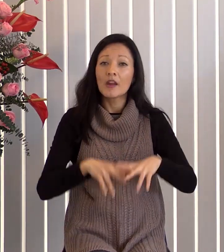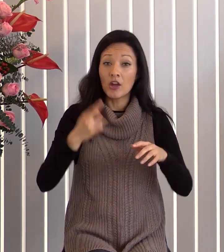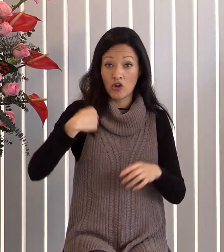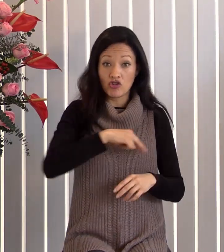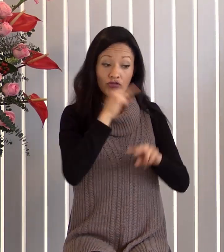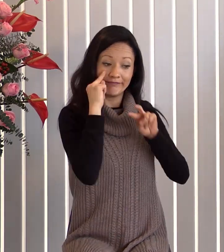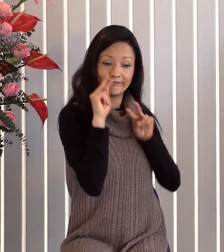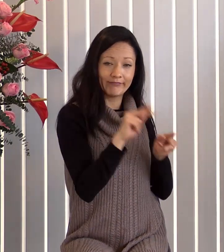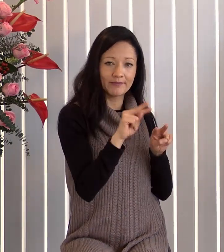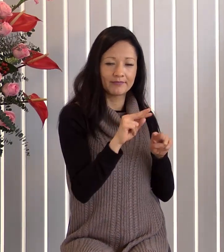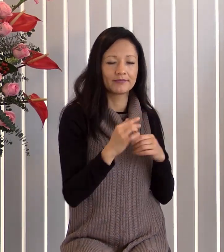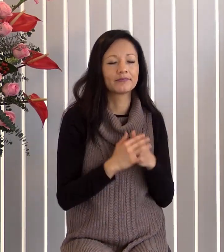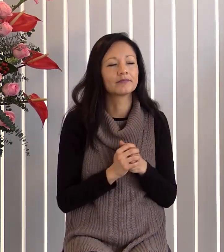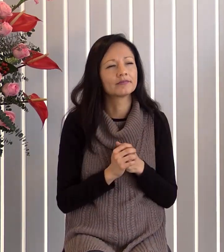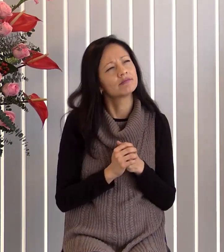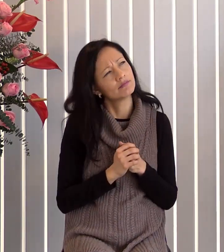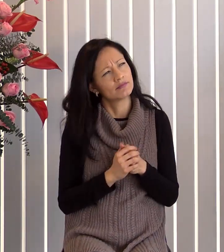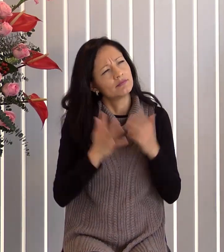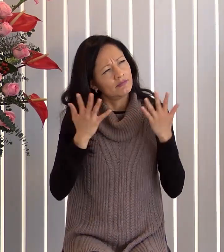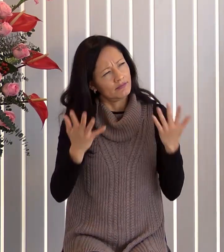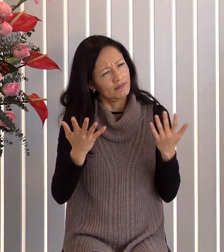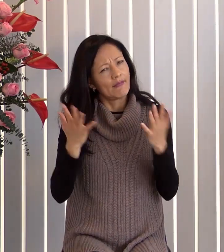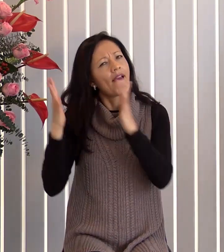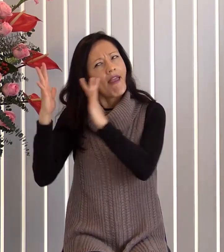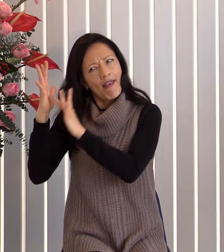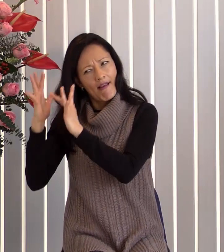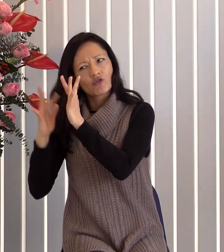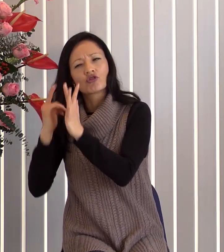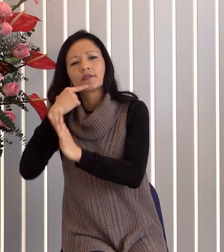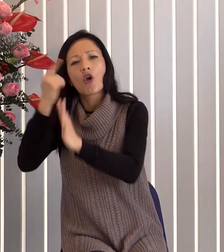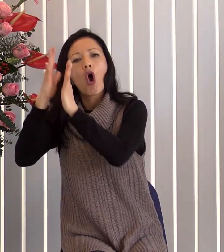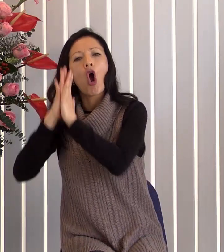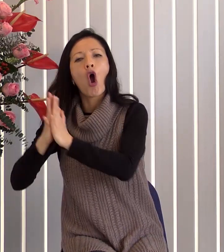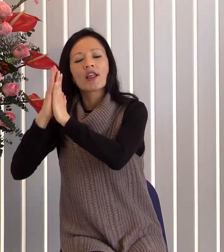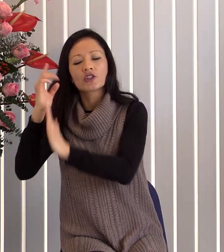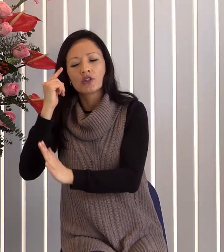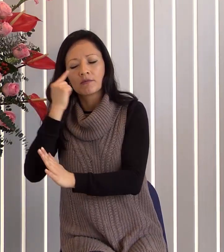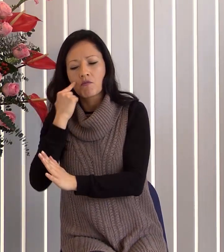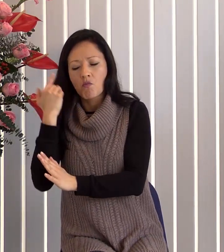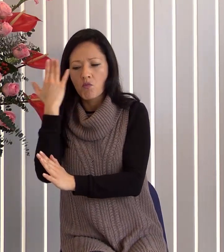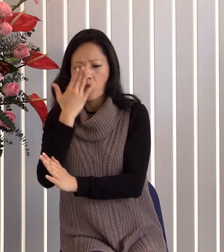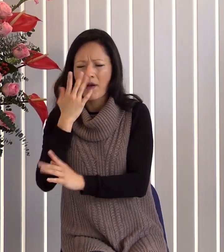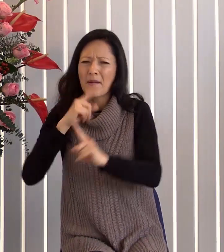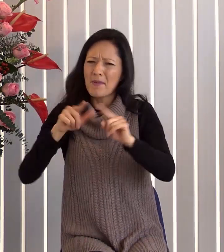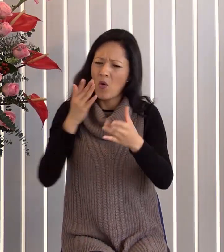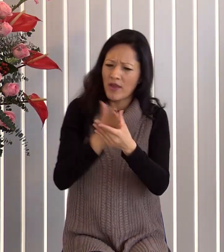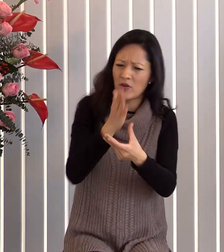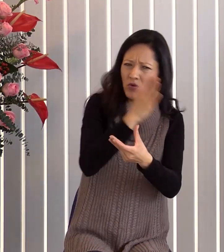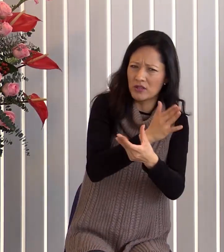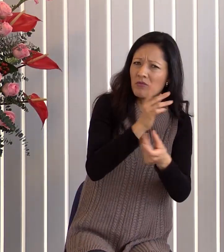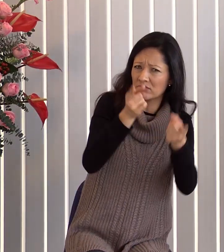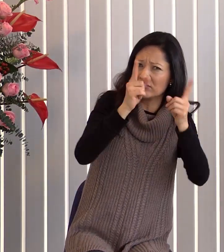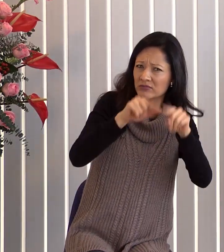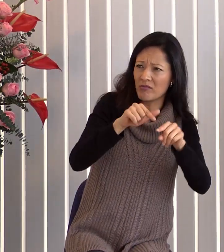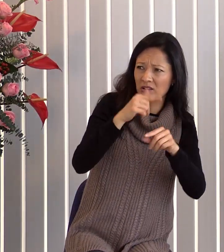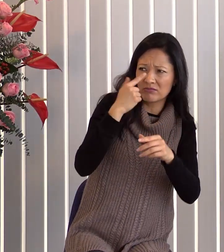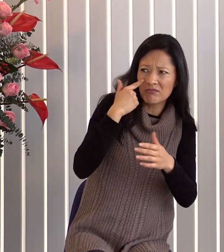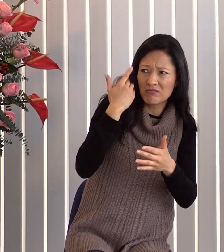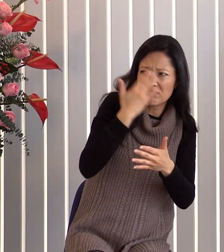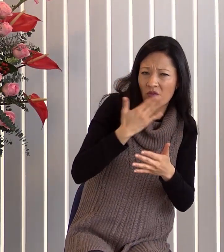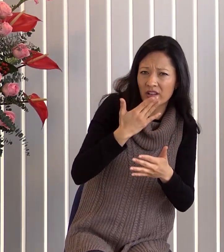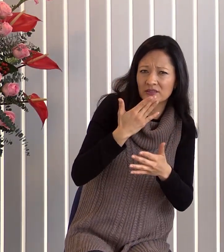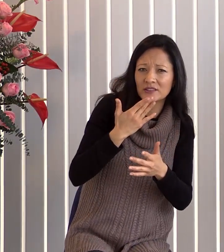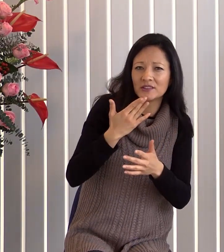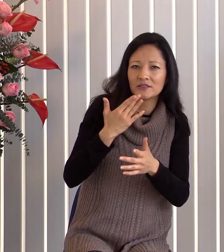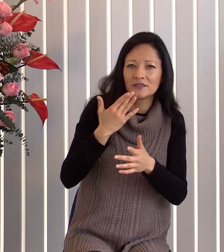Estamos viendo, oiga, Jesús dijo probar, pero en el Antiguo Testamento esa idea se mantiene, o sea, que